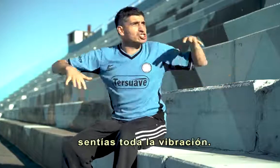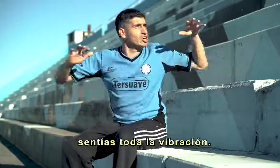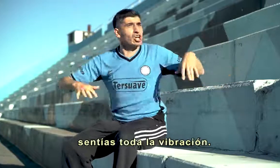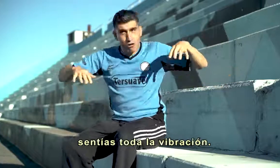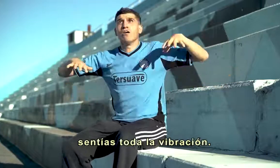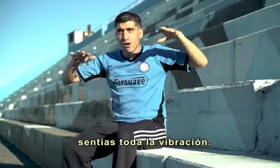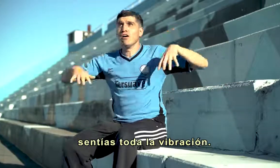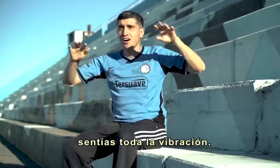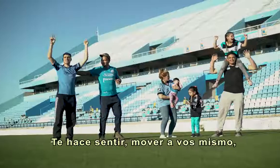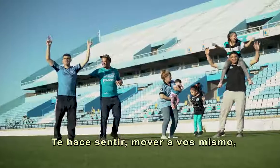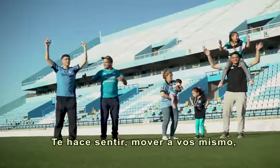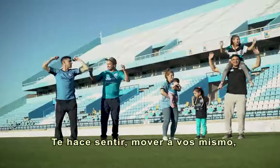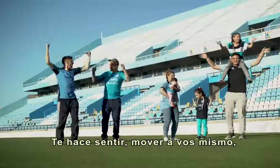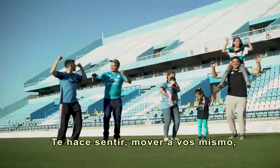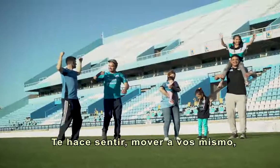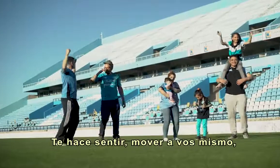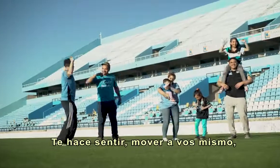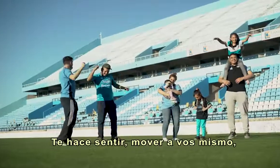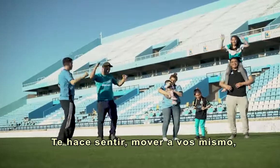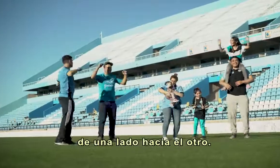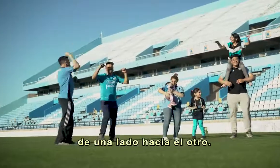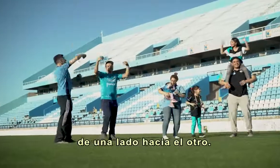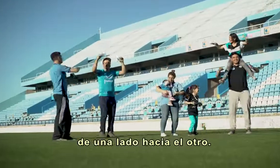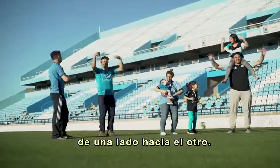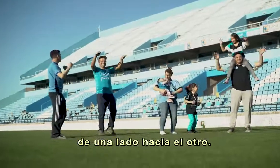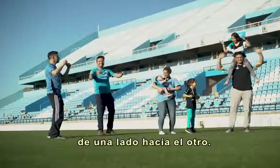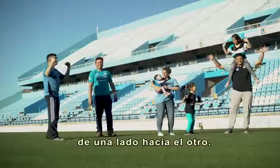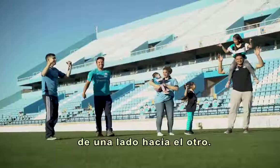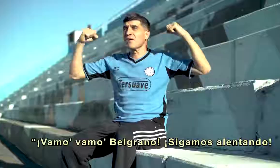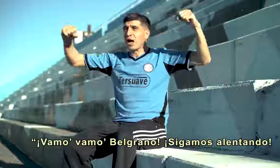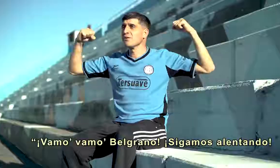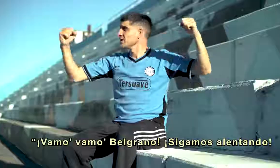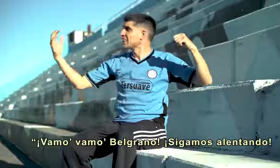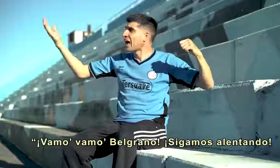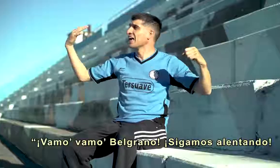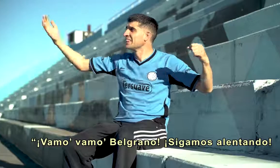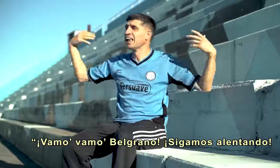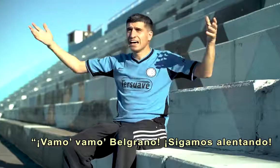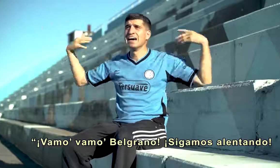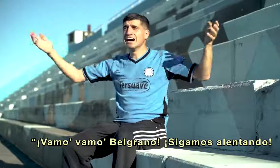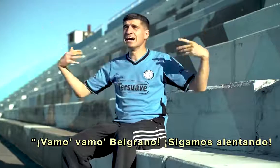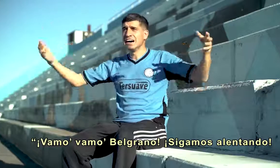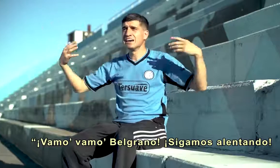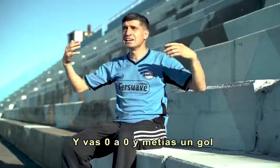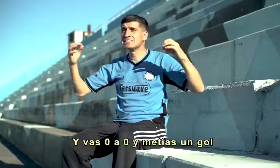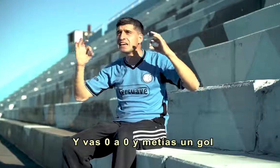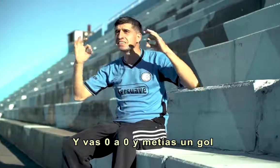plateas sentí toda la vibración y te hace sentir mover a vos mismo de un lado hacia el otro. Vamos, vamos, Belgrano, sigamos atentando.